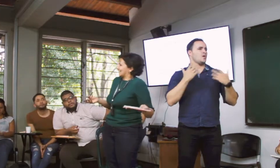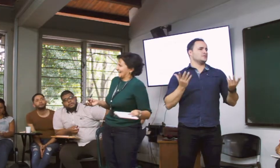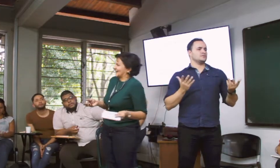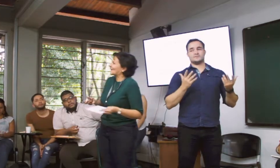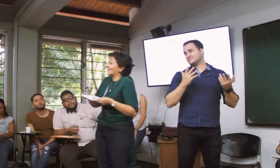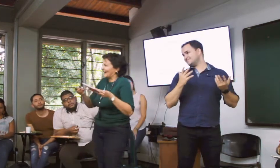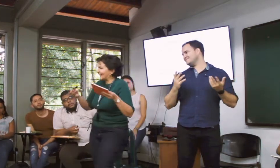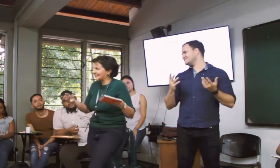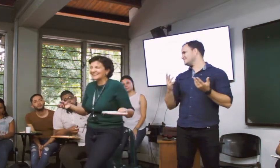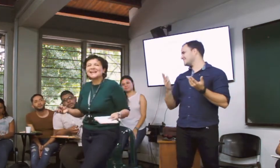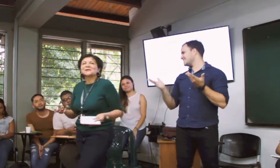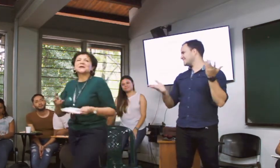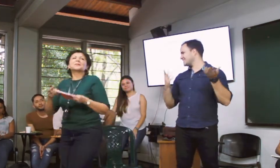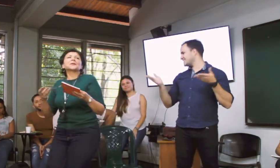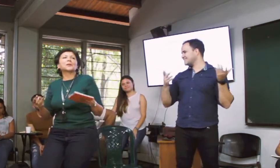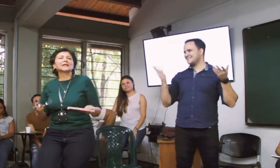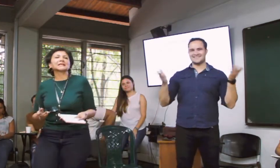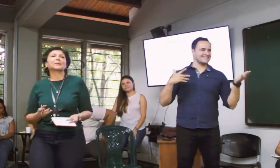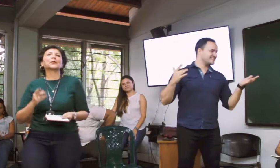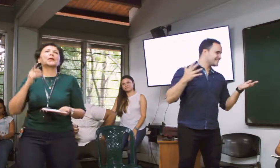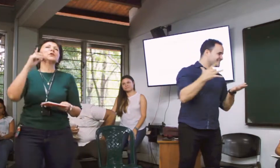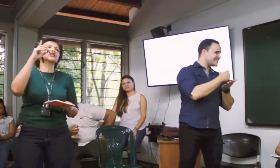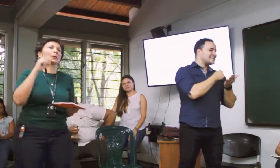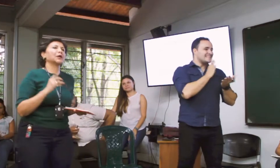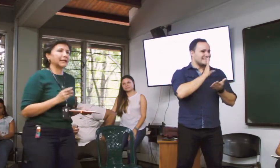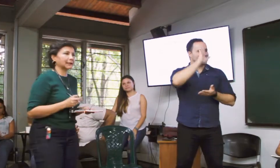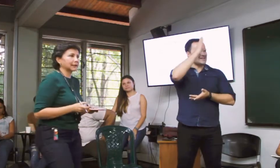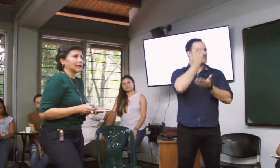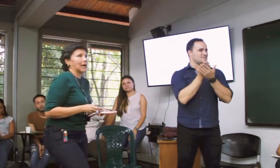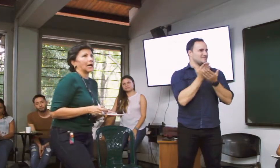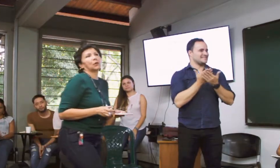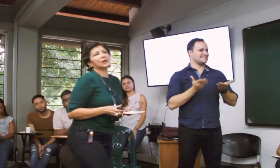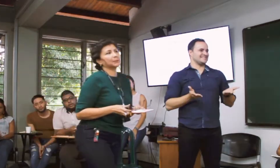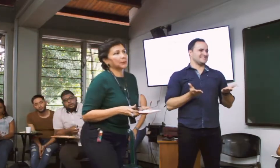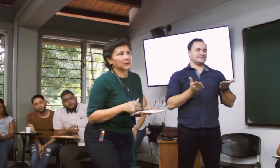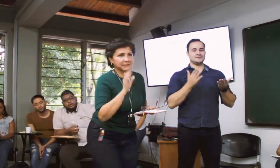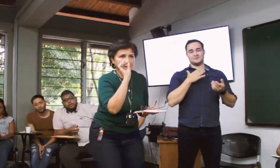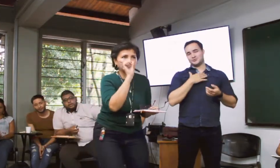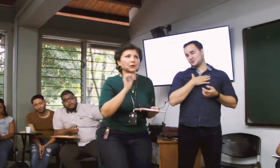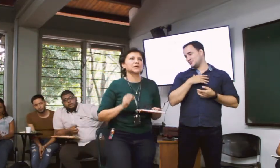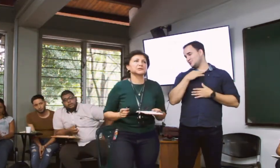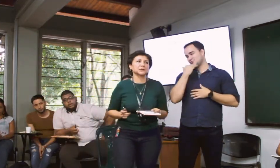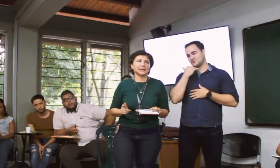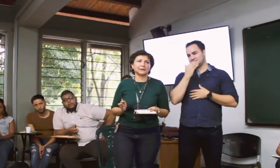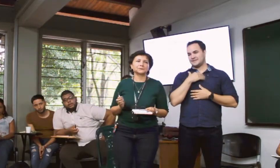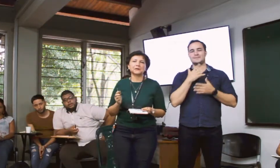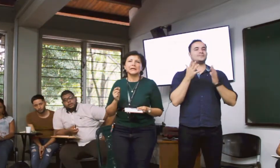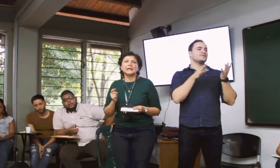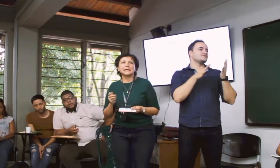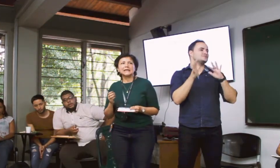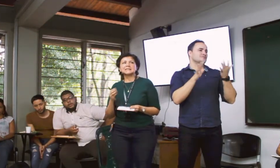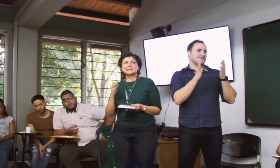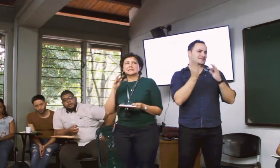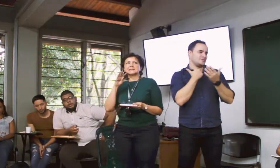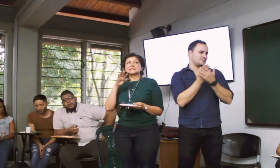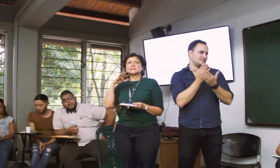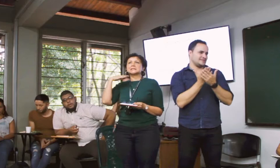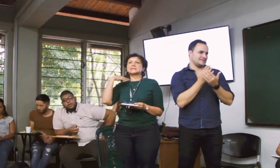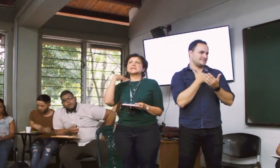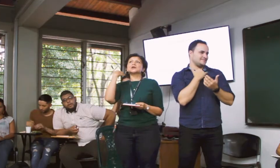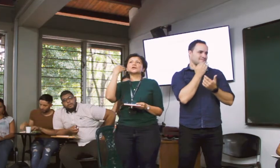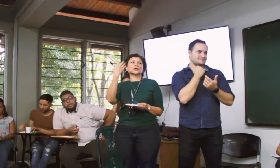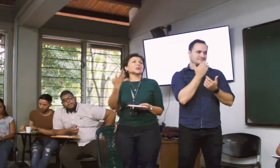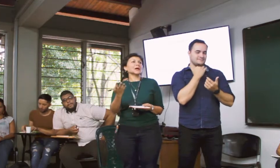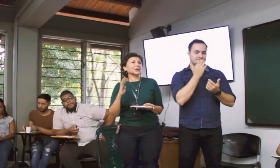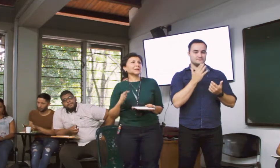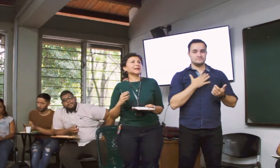Alguien que recoja una propuesta. Podemos hago una propuesta provisional y es: